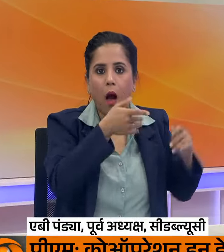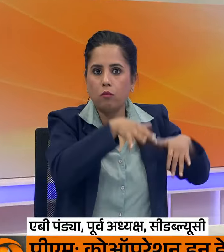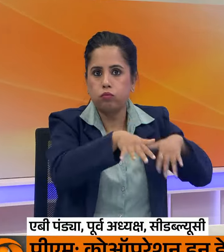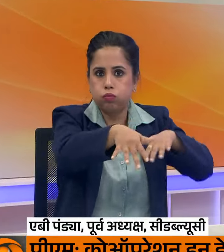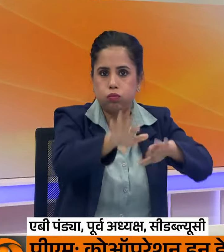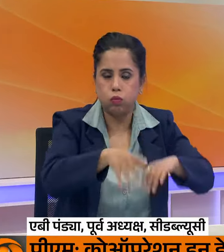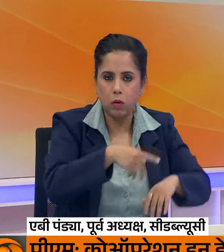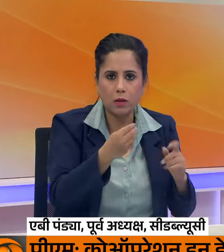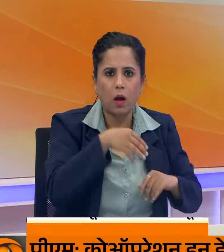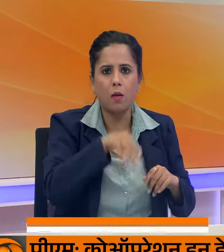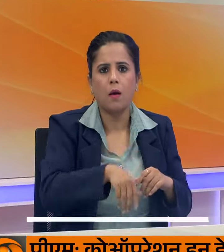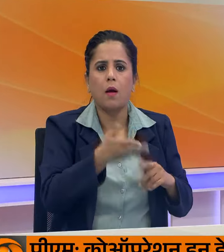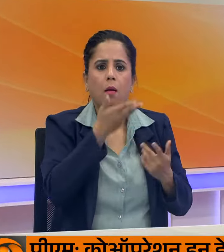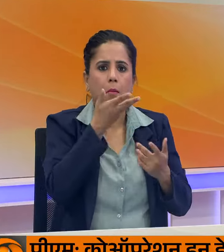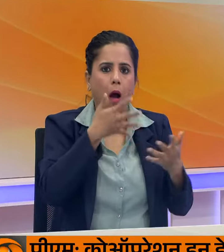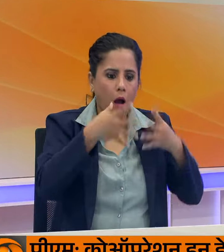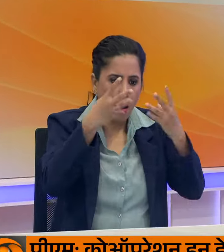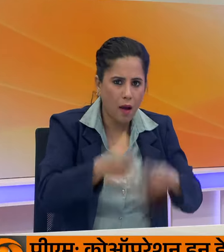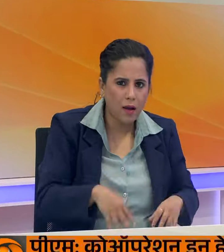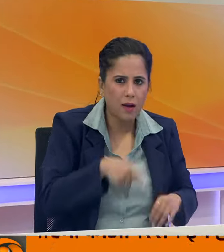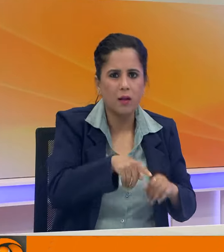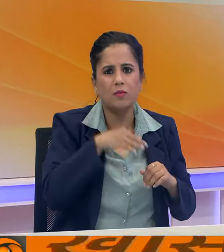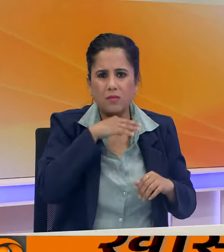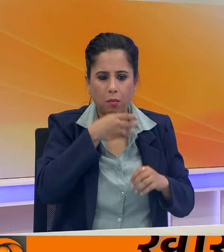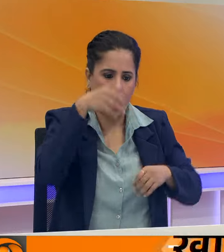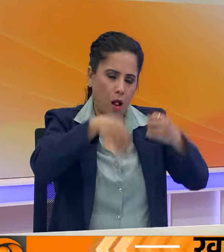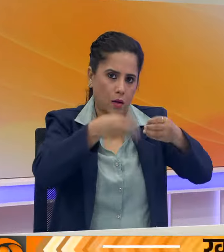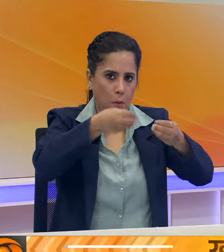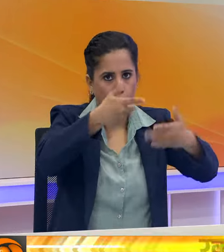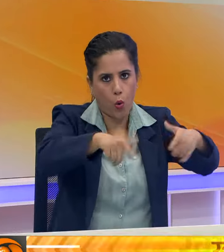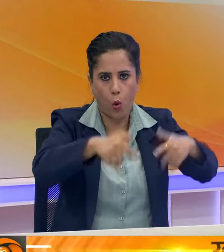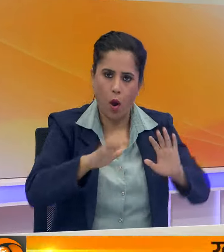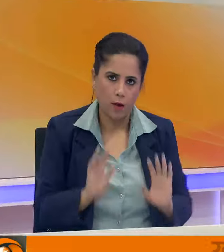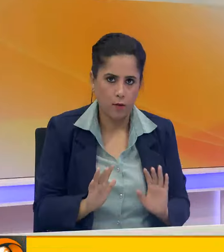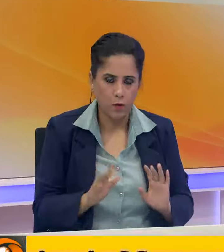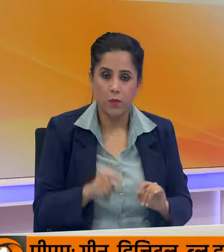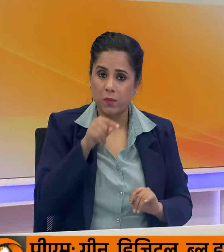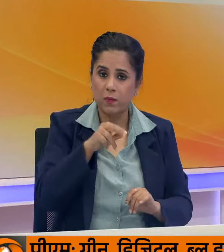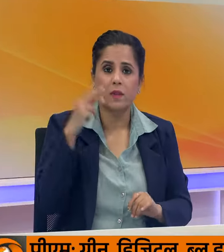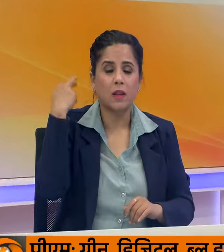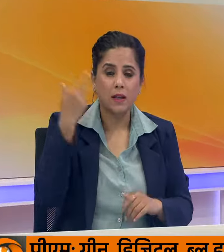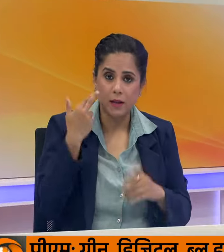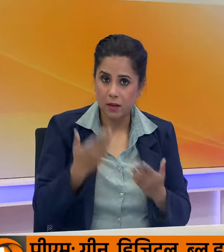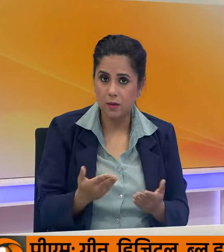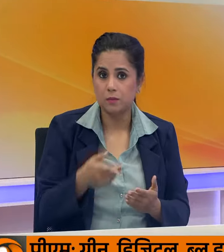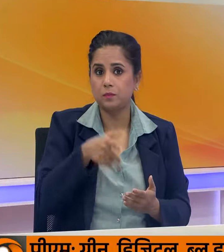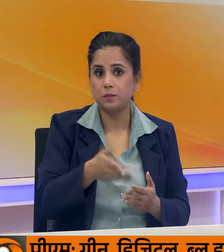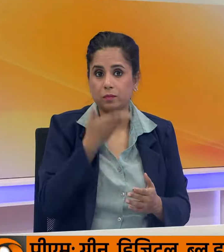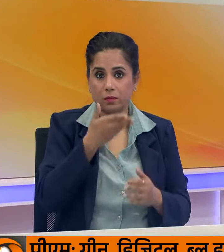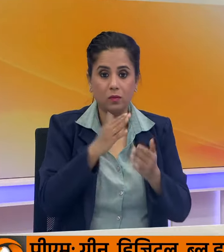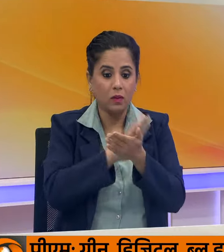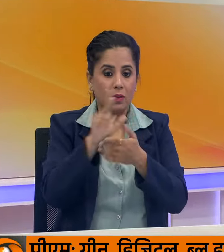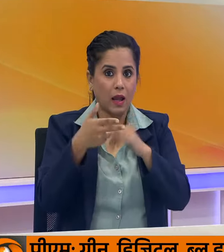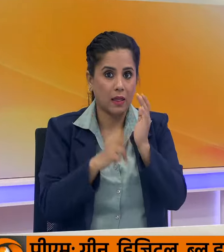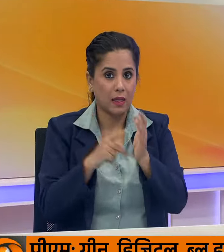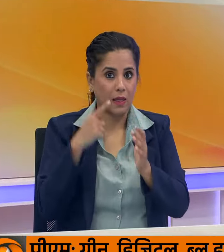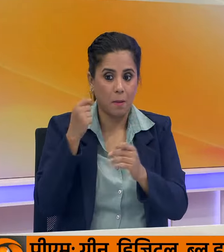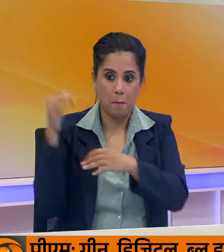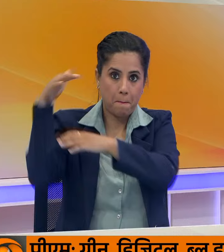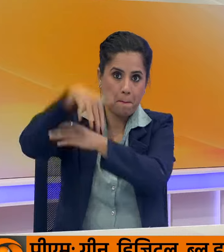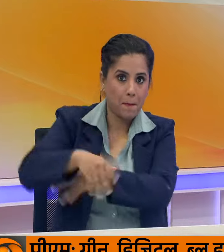इवेपरेशन का भी लॉस होता है सीपेज का भी लॉस होता है तो इसलिए जो हनी कुंड से पानी छोड़ा जाता है